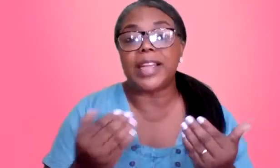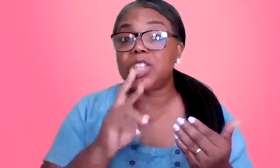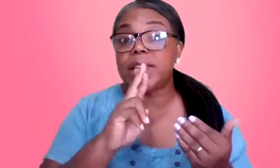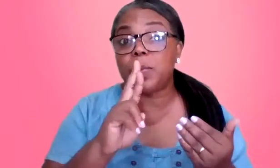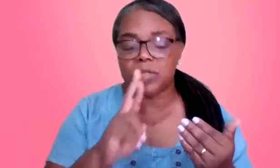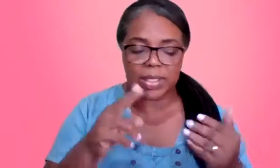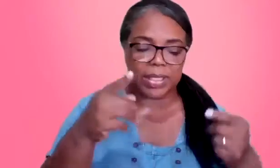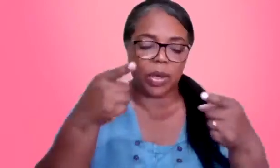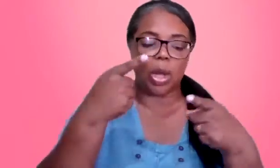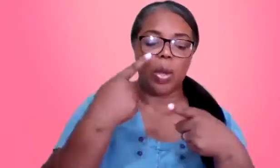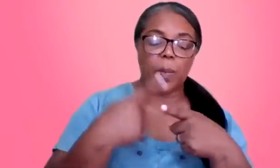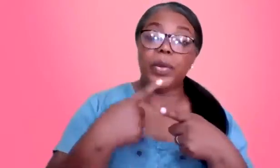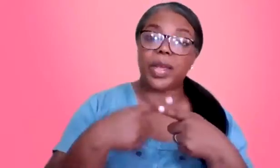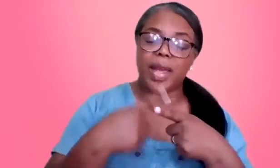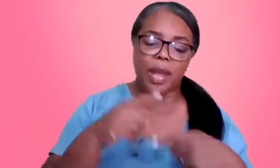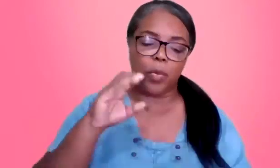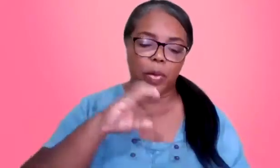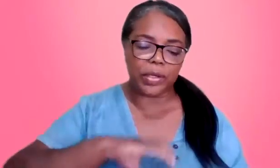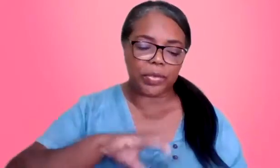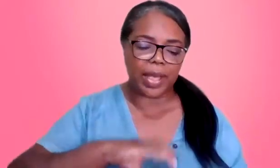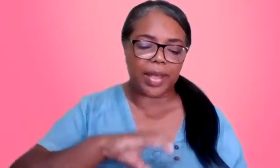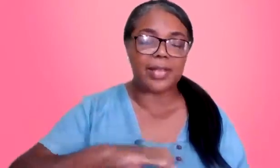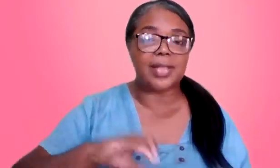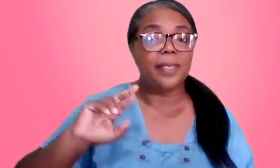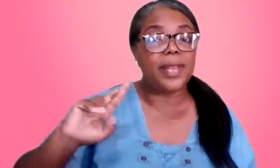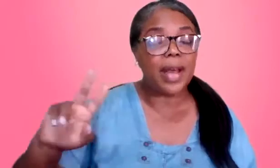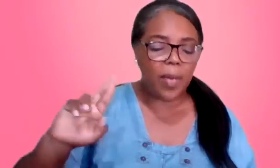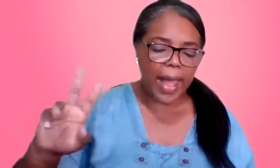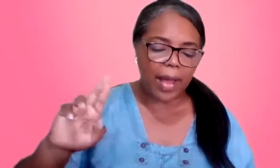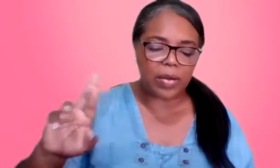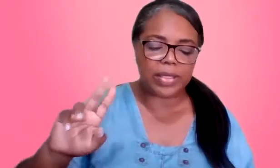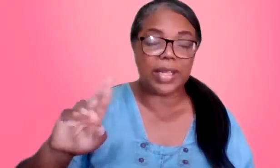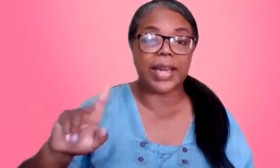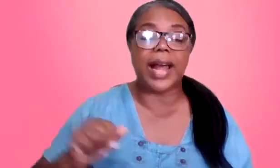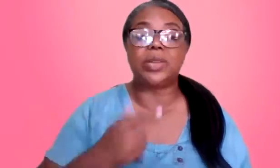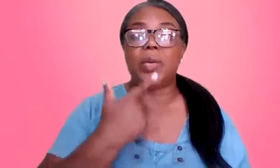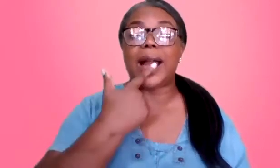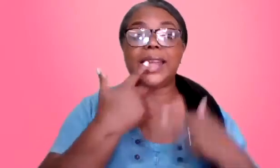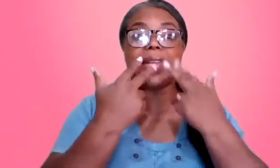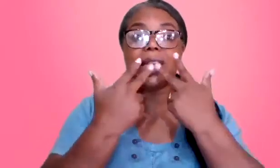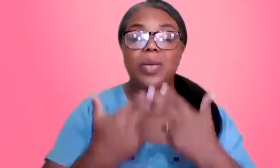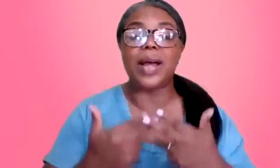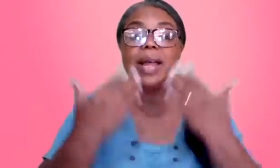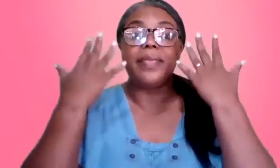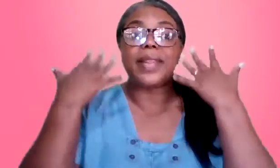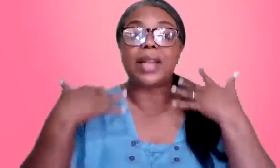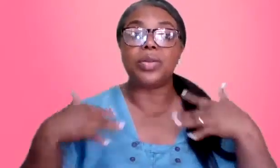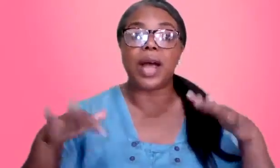gente responde assim, ó, porque o português não é considerado a língua natural